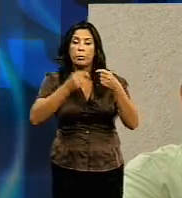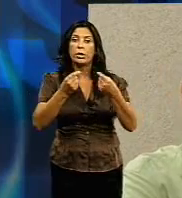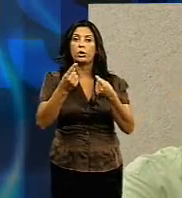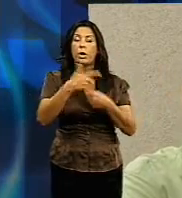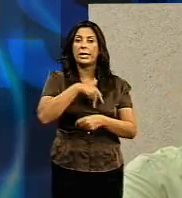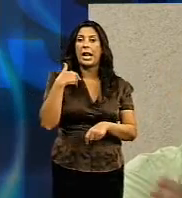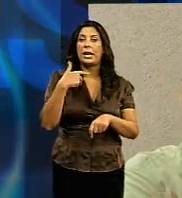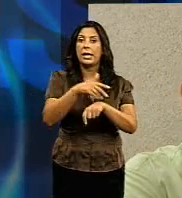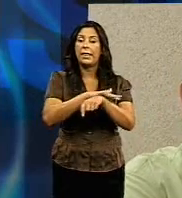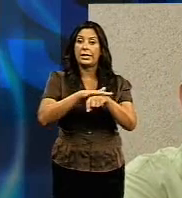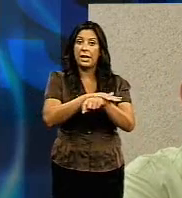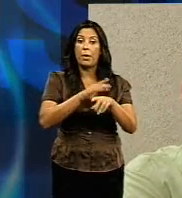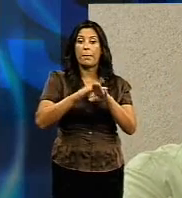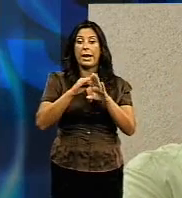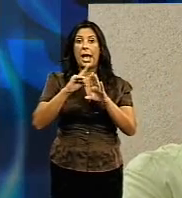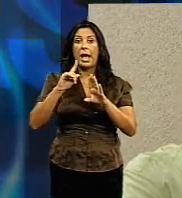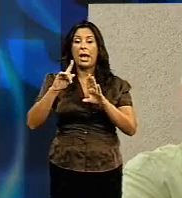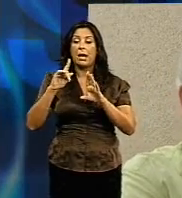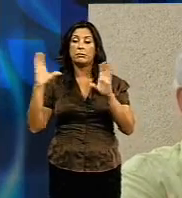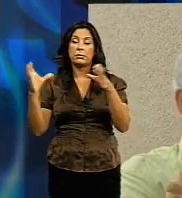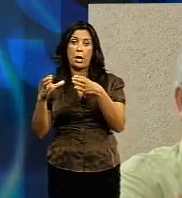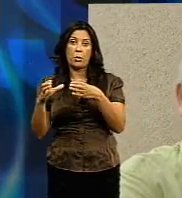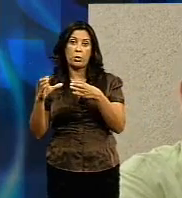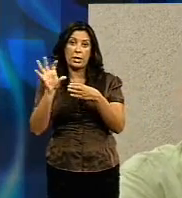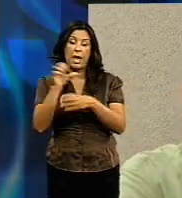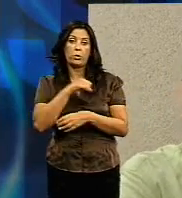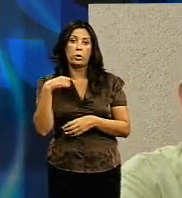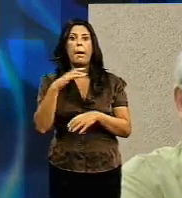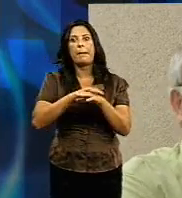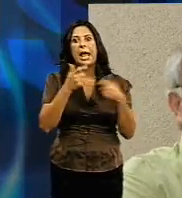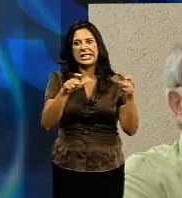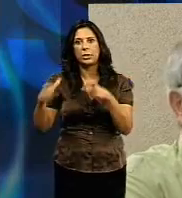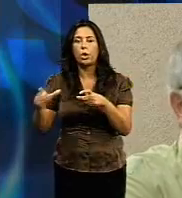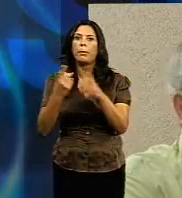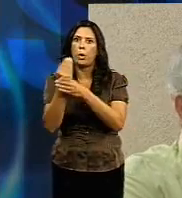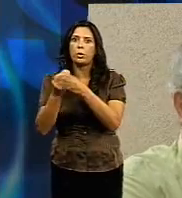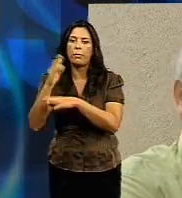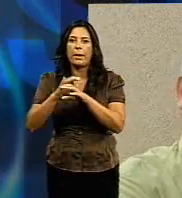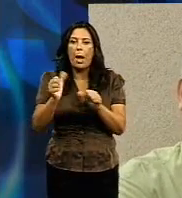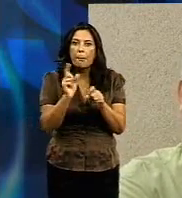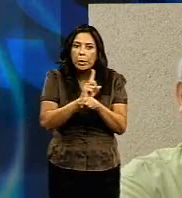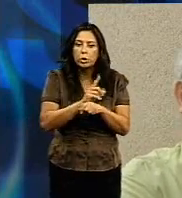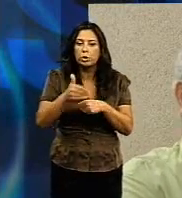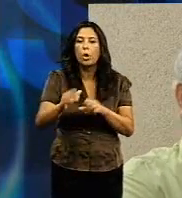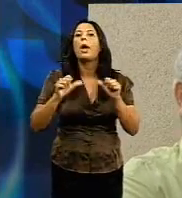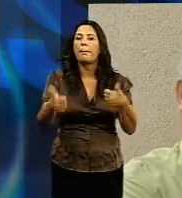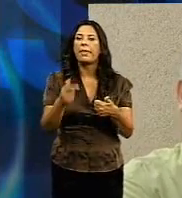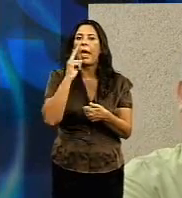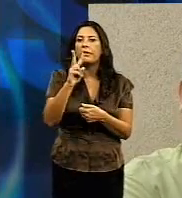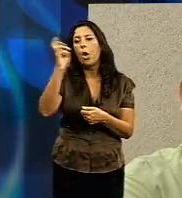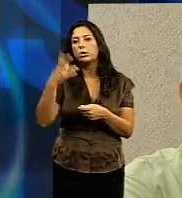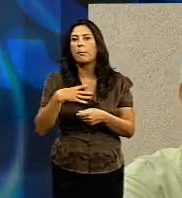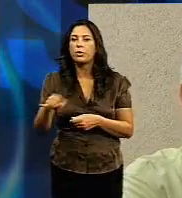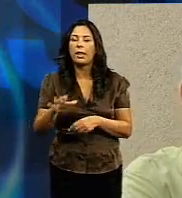Estado, del Gobierno autónomo, que la inversión sea una inversión productiva, que vaya a sectores productivos para que a medio plazo comience a verse pues otras posibilidades